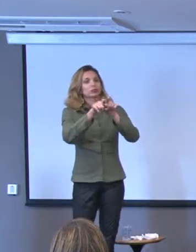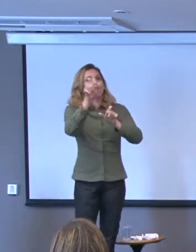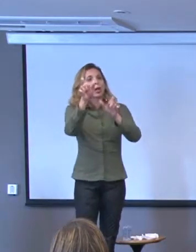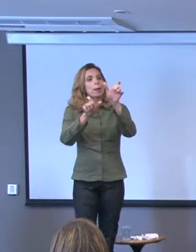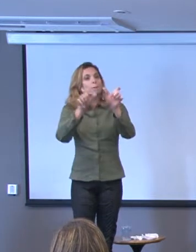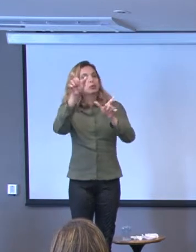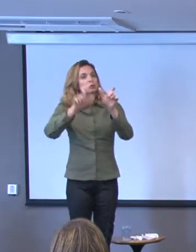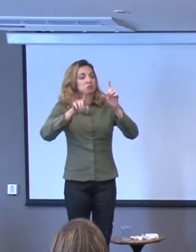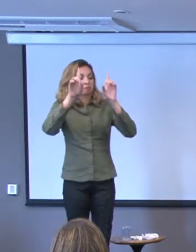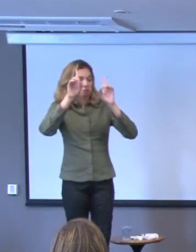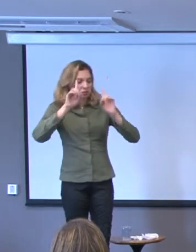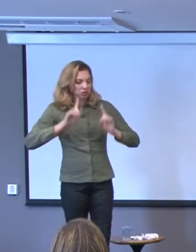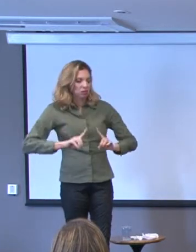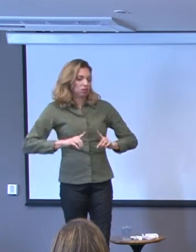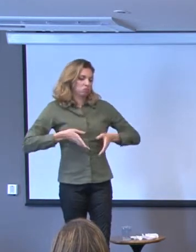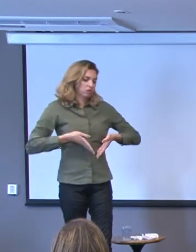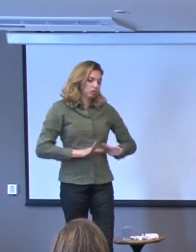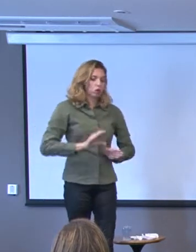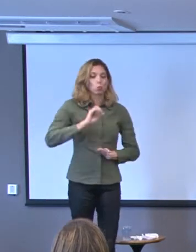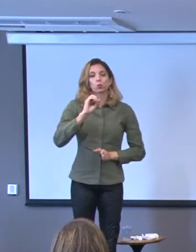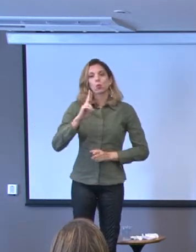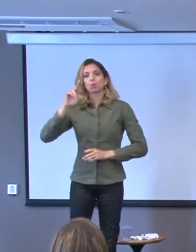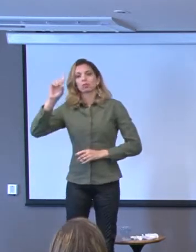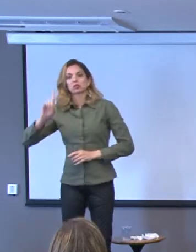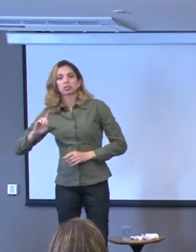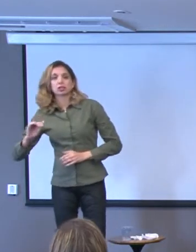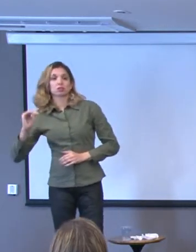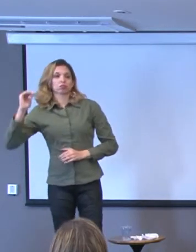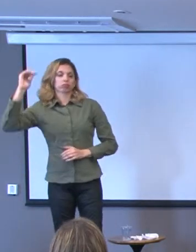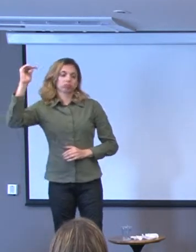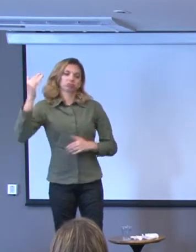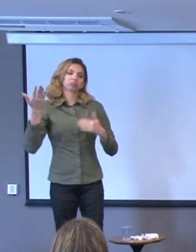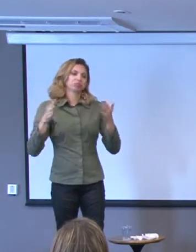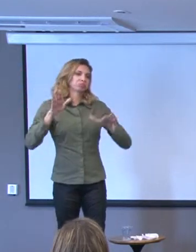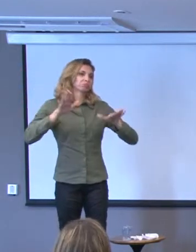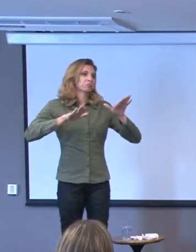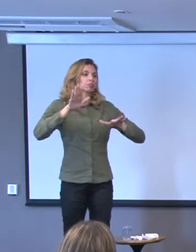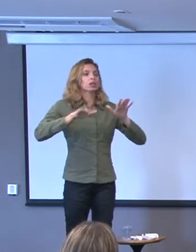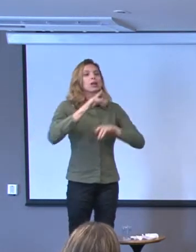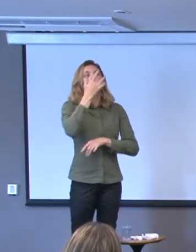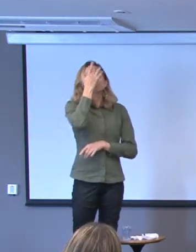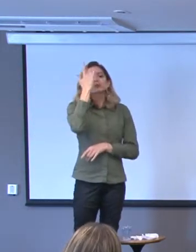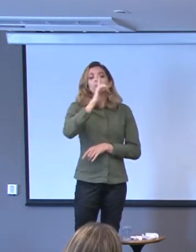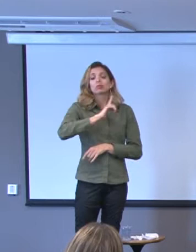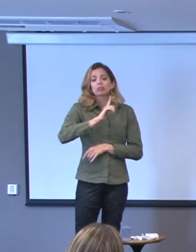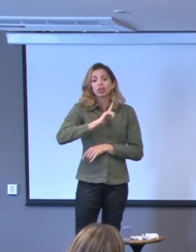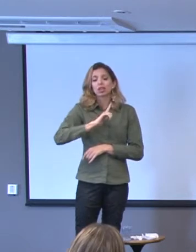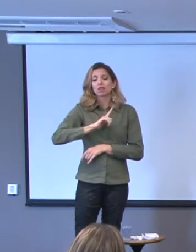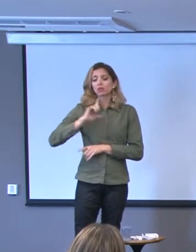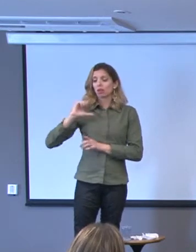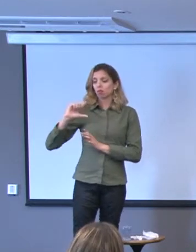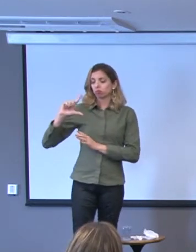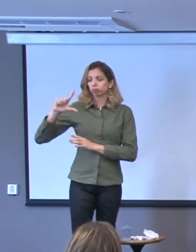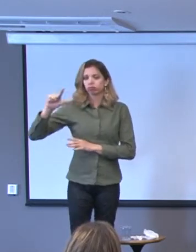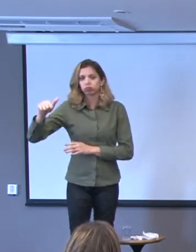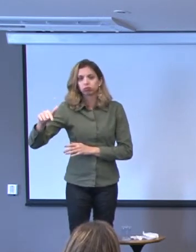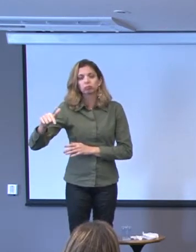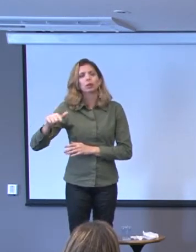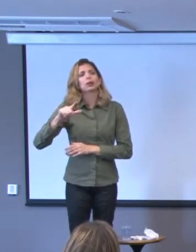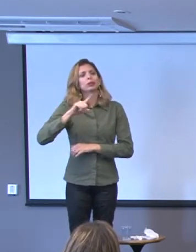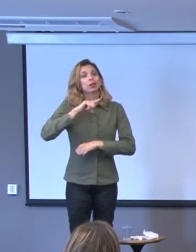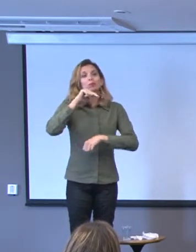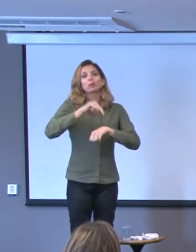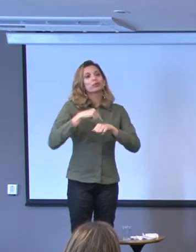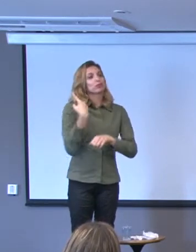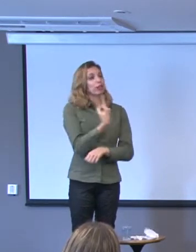deficiência precocemente. Embora eu entenda, a pessoa que teve uma deficiência tardiamente, ela também teve um momento que a gente não